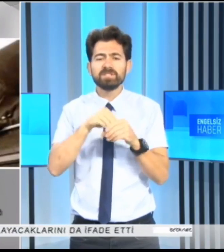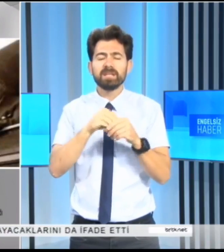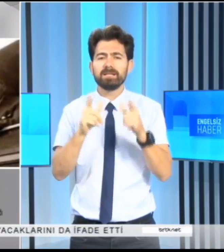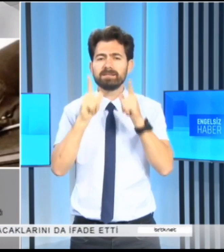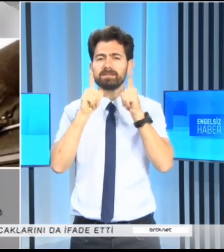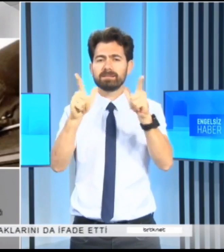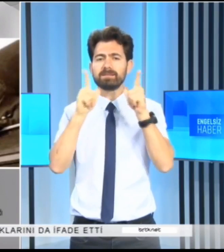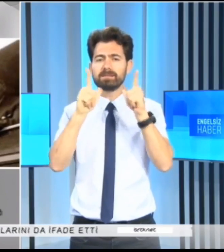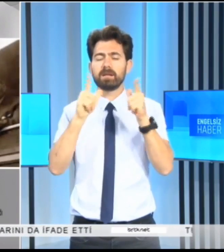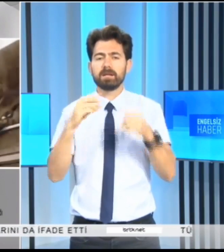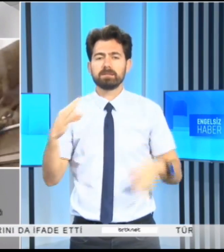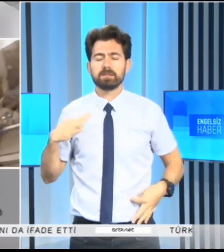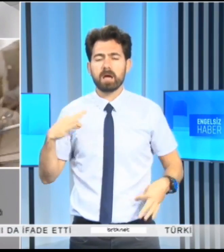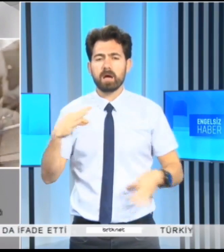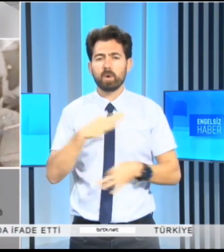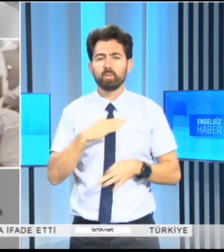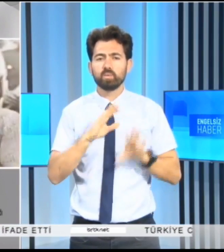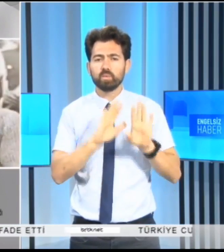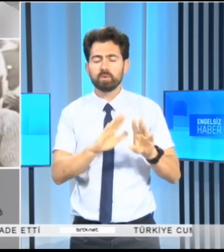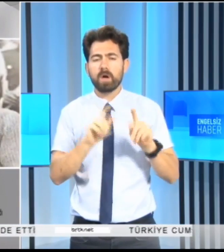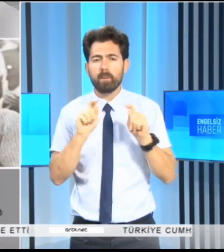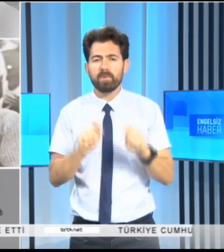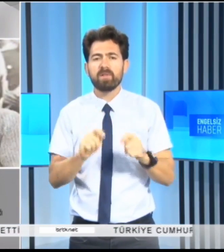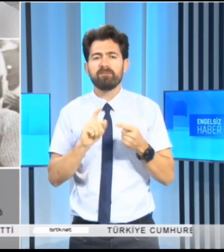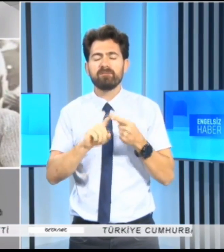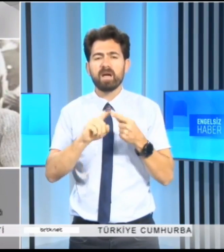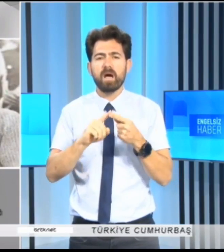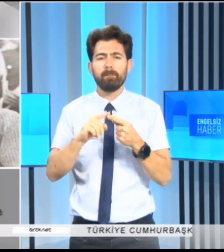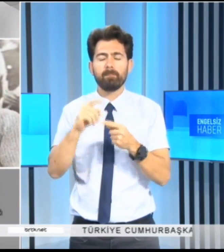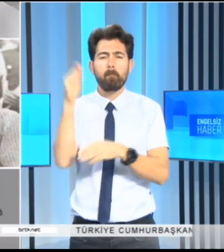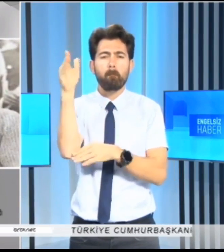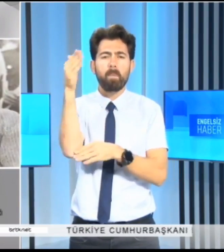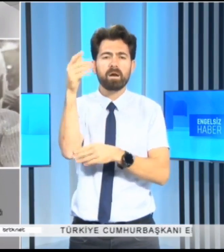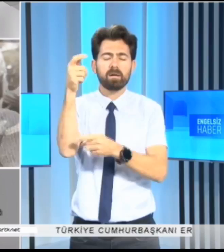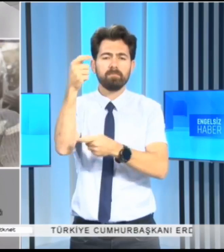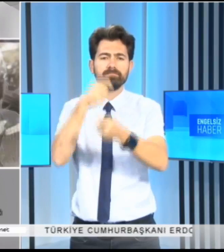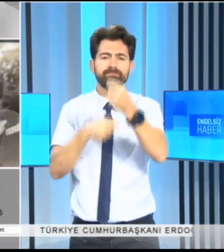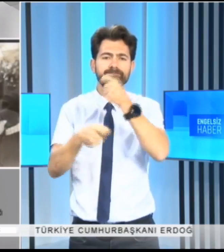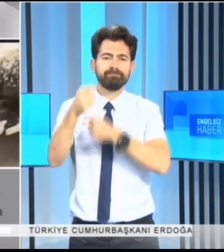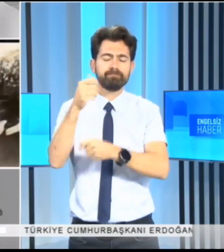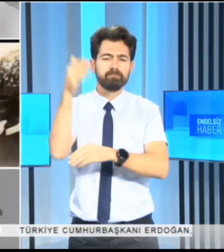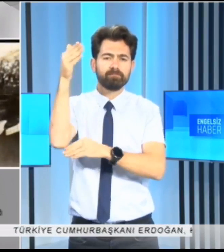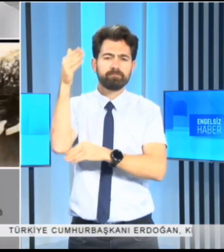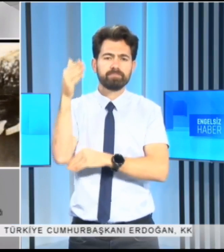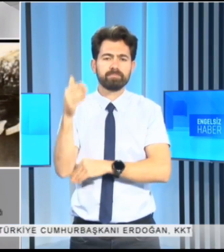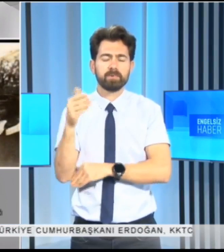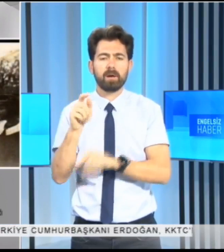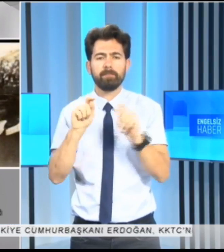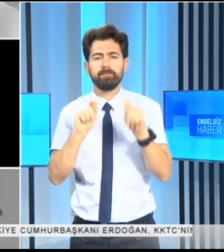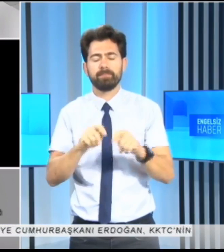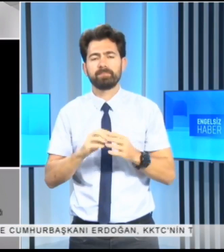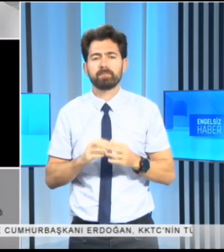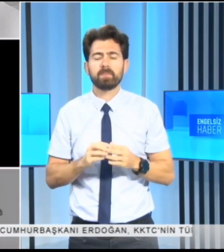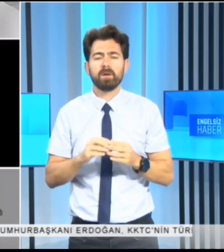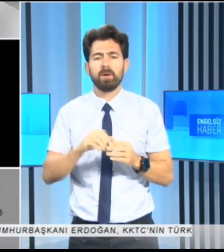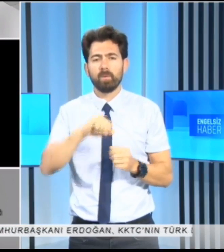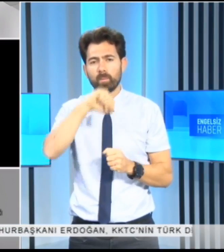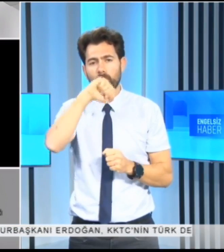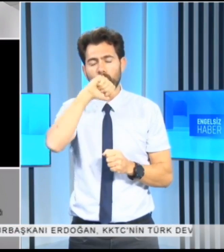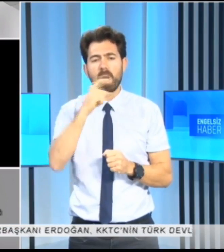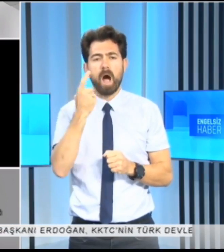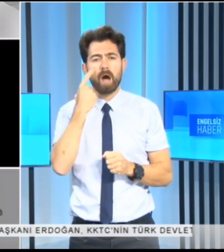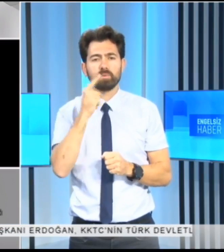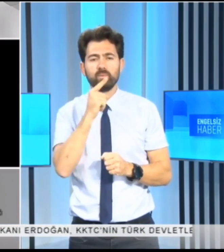eşliğinde saygı duruşunda bulunulduğu gönderdeki bayraklar yarıya indirildi ulu önder